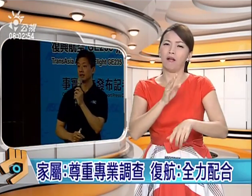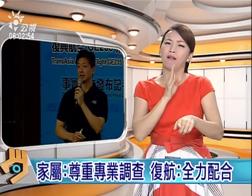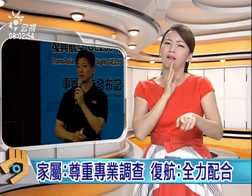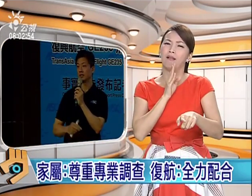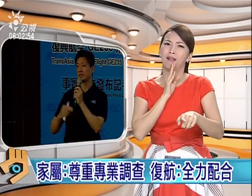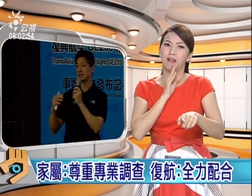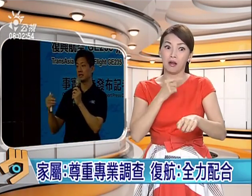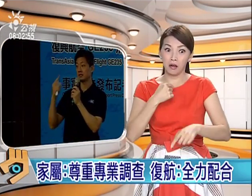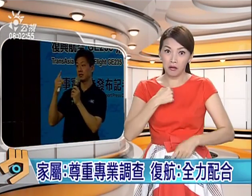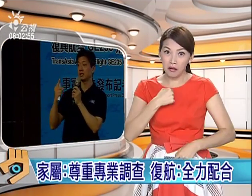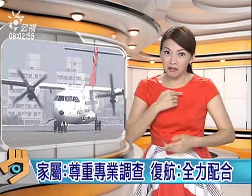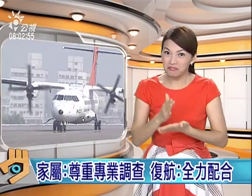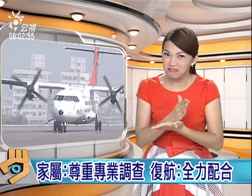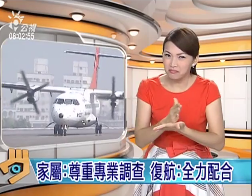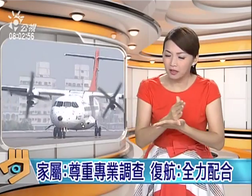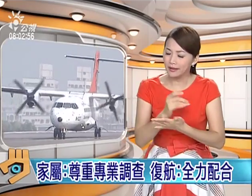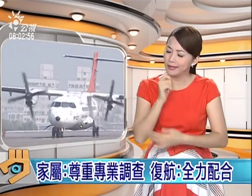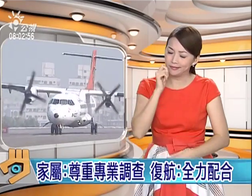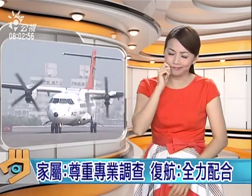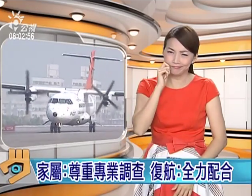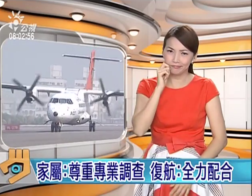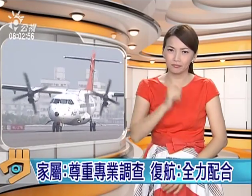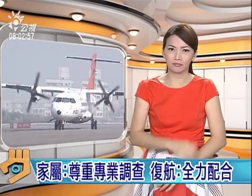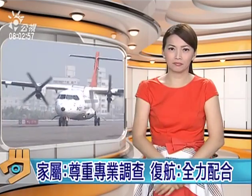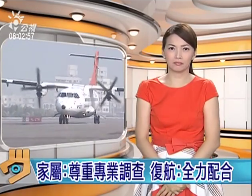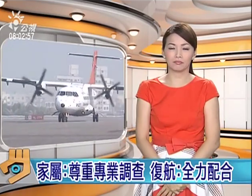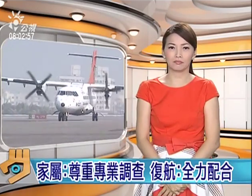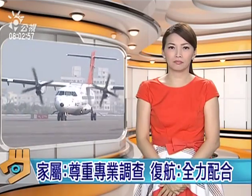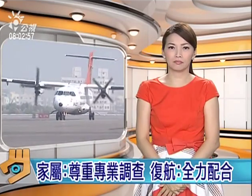示，这是专业领域，无法评论。